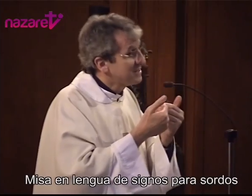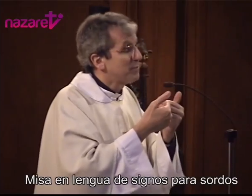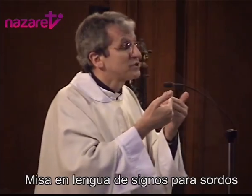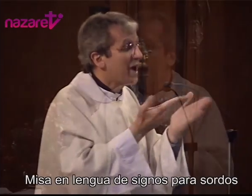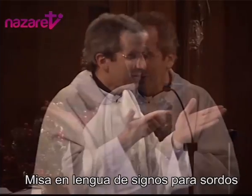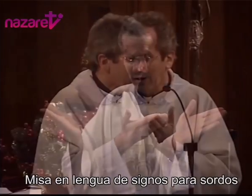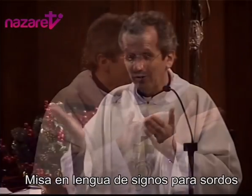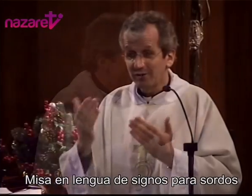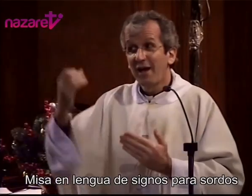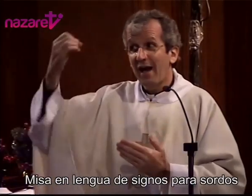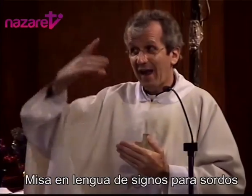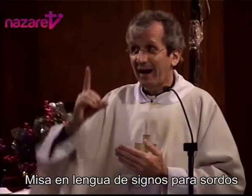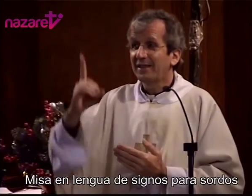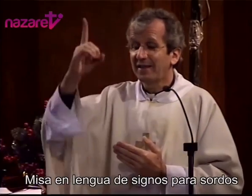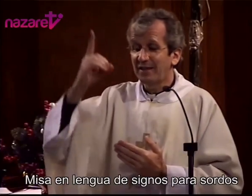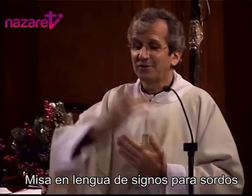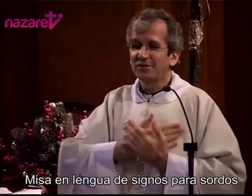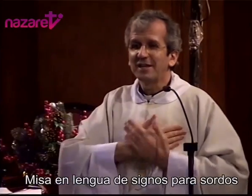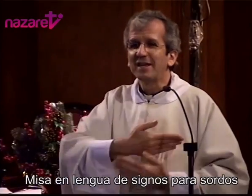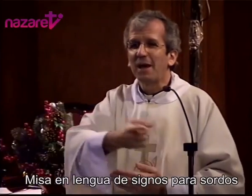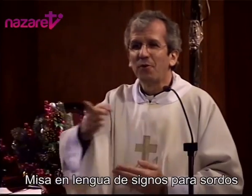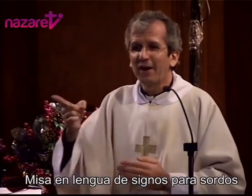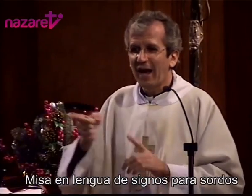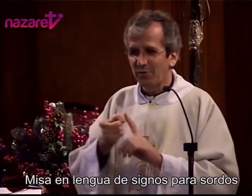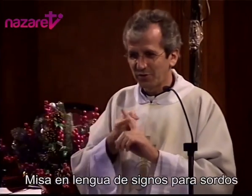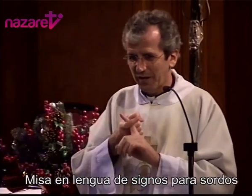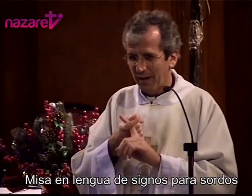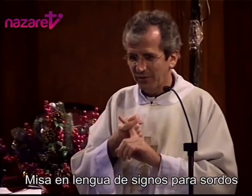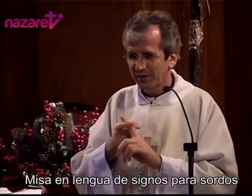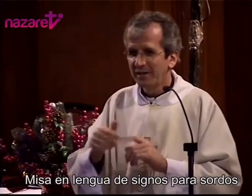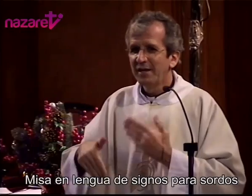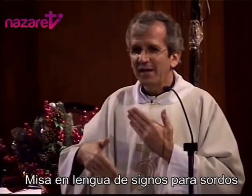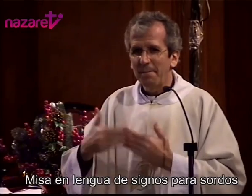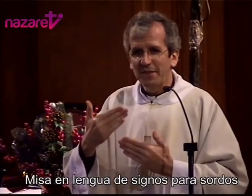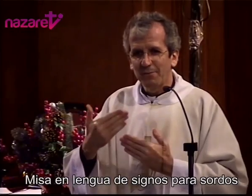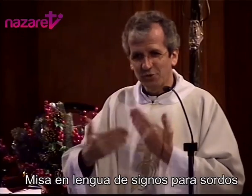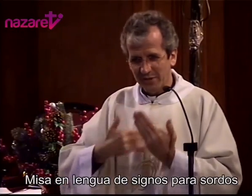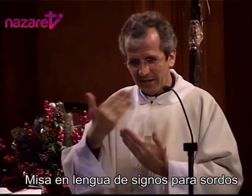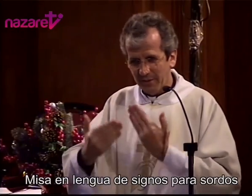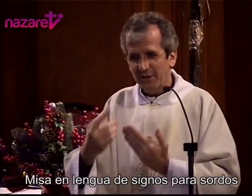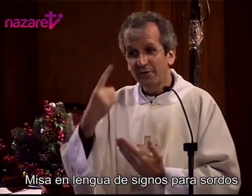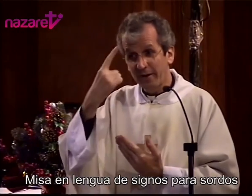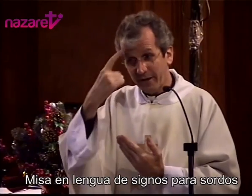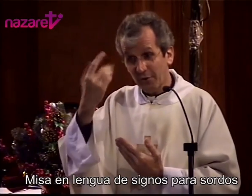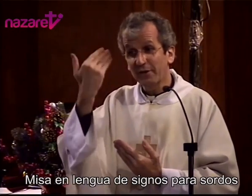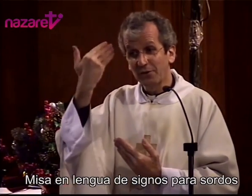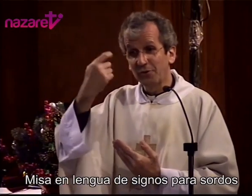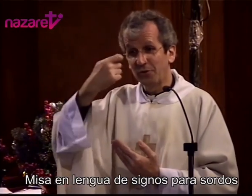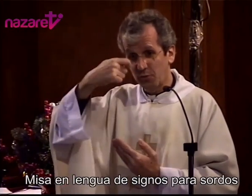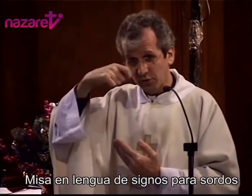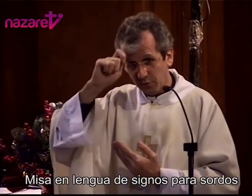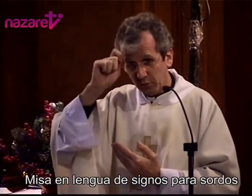que necesitamos abrirnos a la gracia de Dios y al amor a nuestros hermanos. Empezamos nuestra celebración